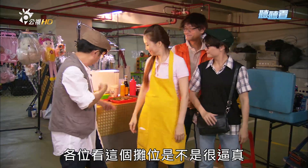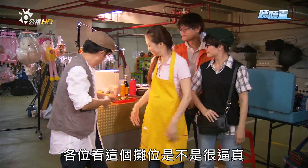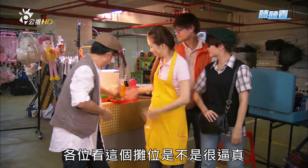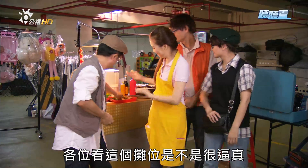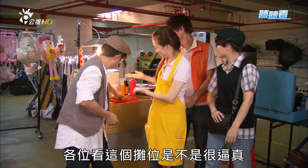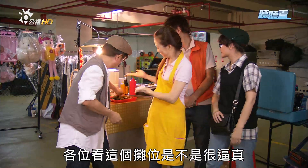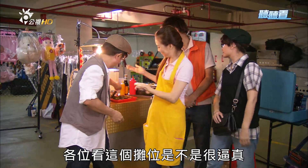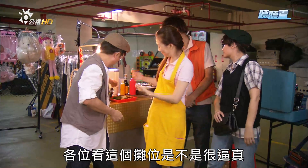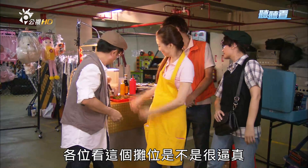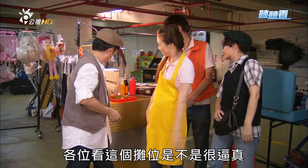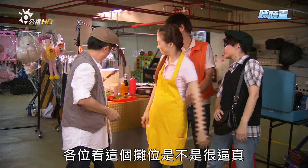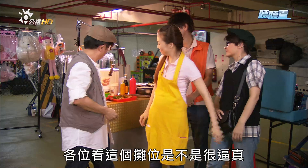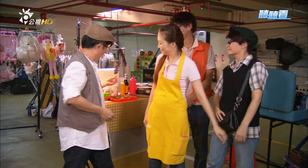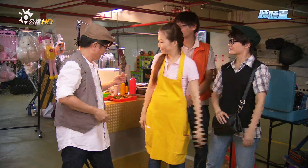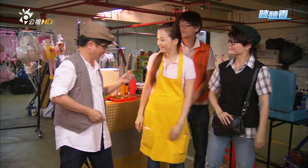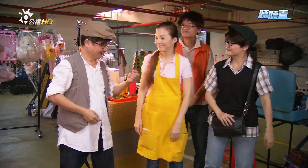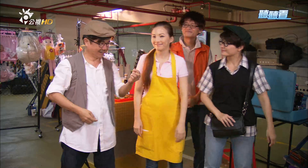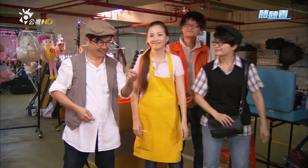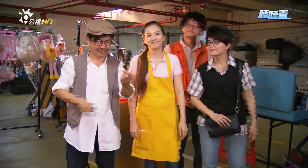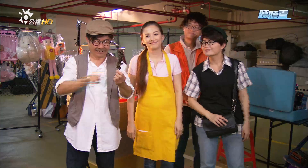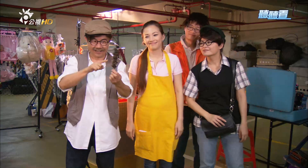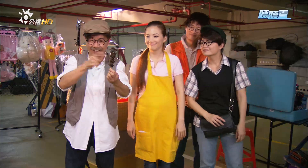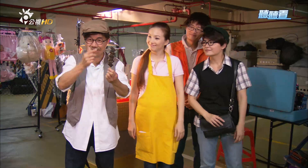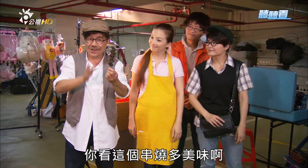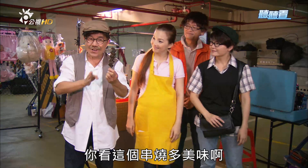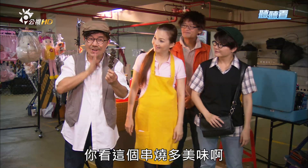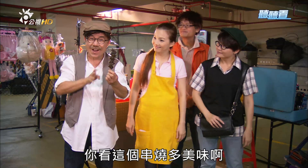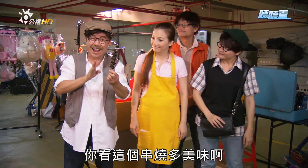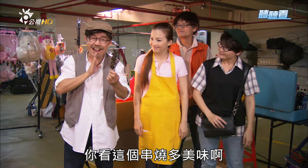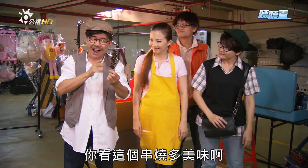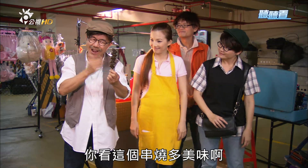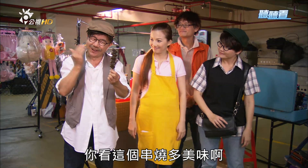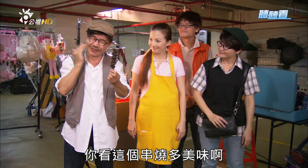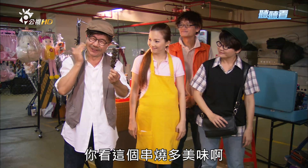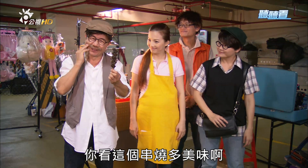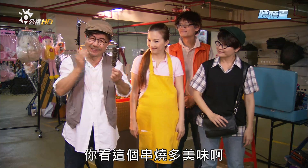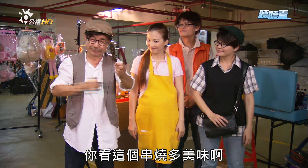是不是很逼真啊？那、哎，你看这个串烧多美味啊！